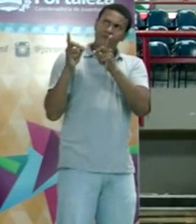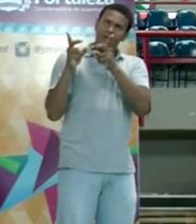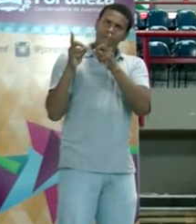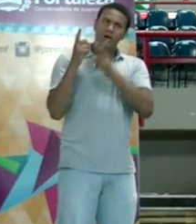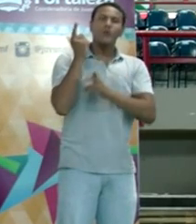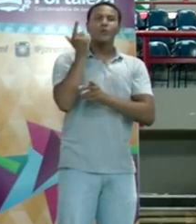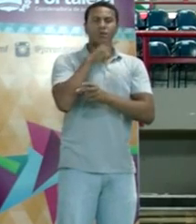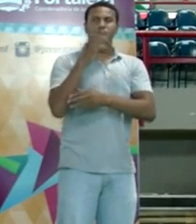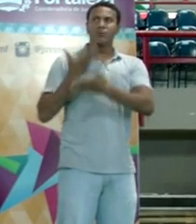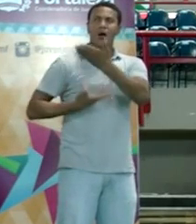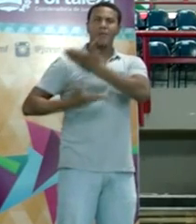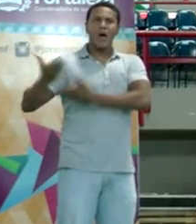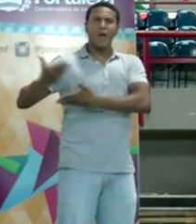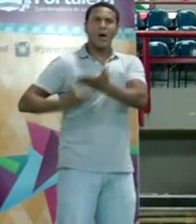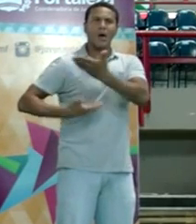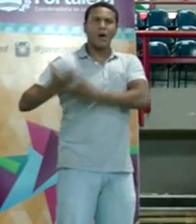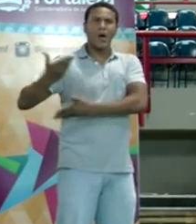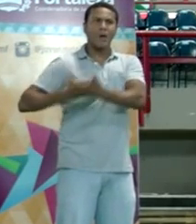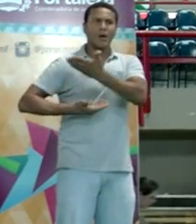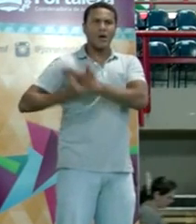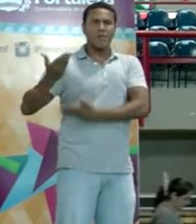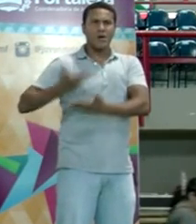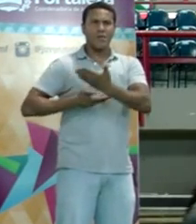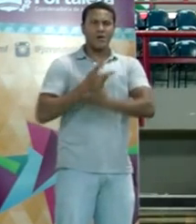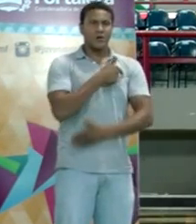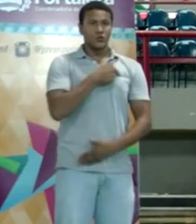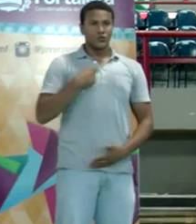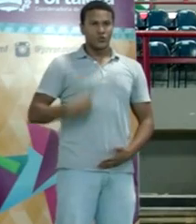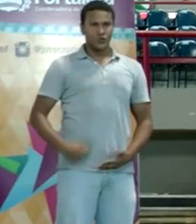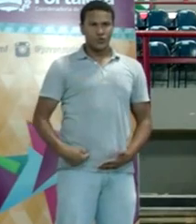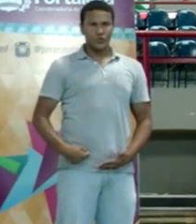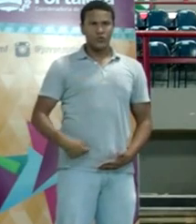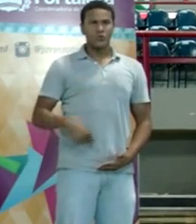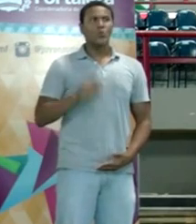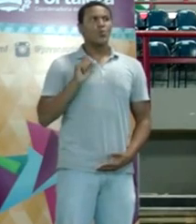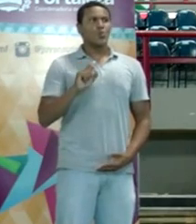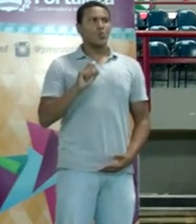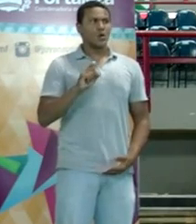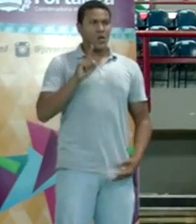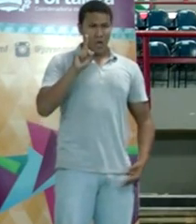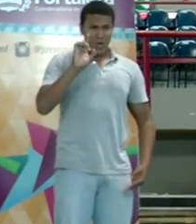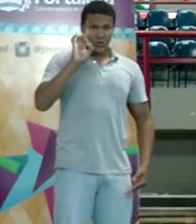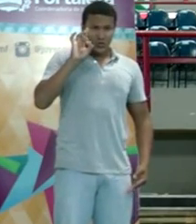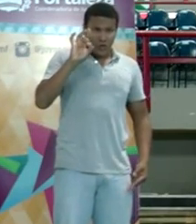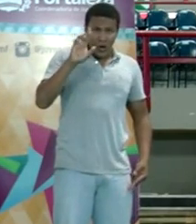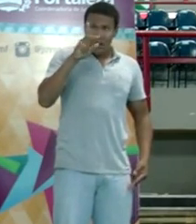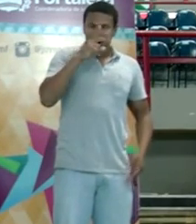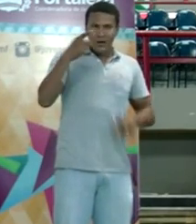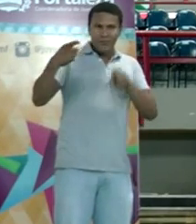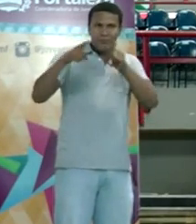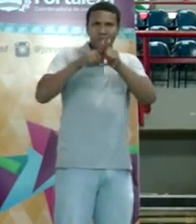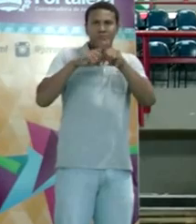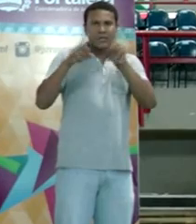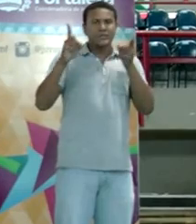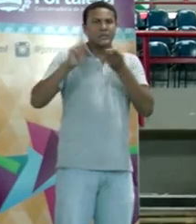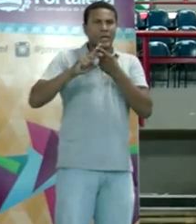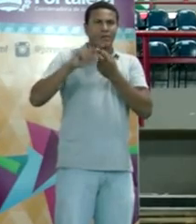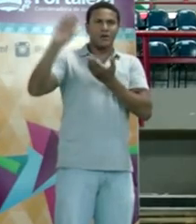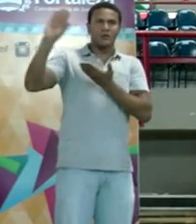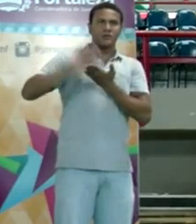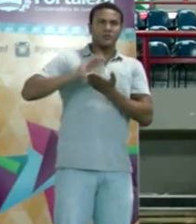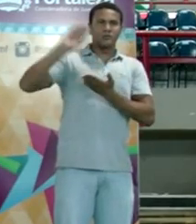certo? Isso faz com que a China se torne, digamos assim, não só um parceiro, mas um investidor.